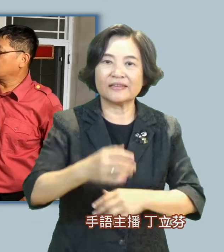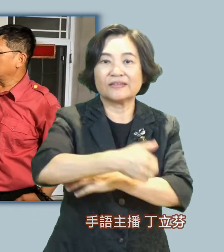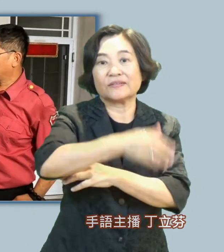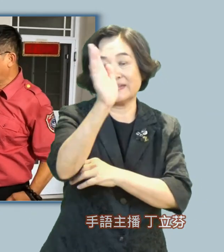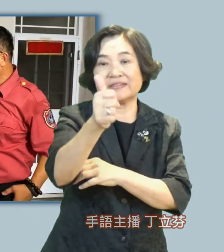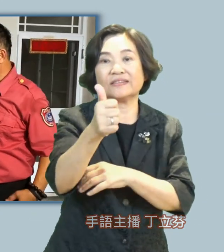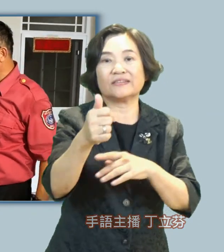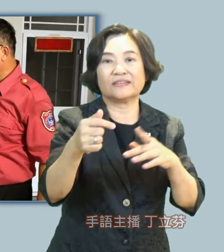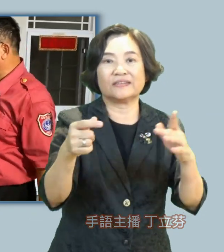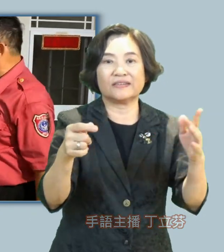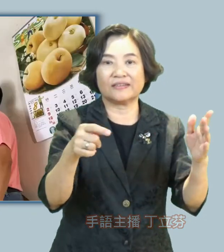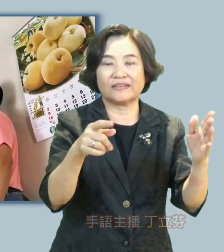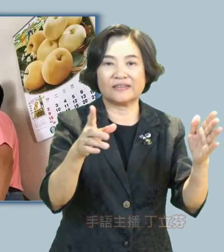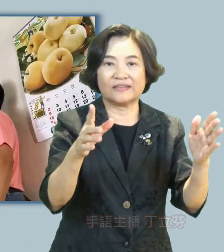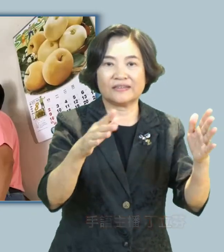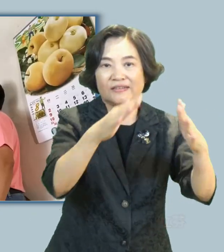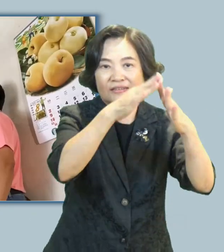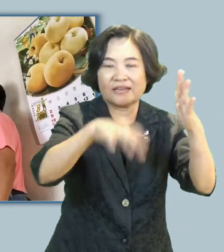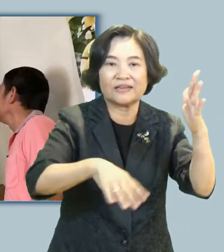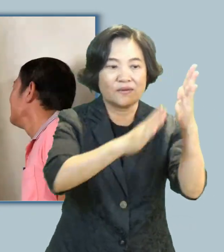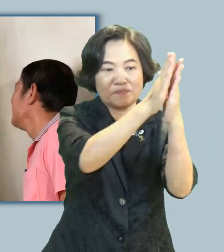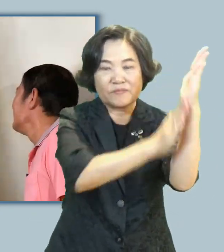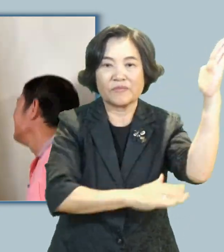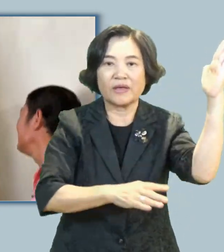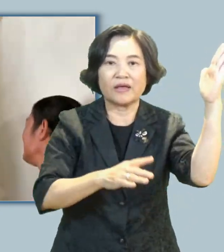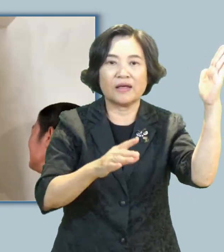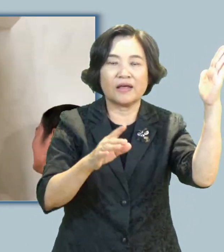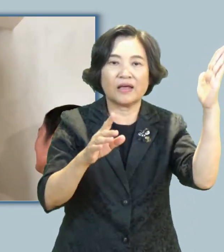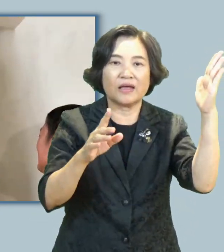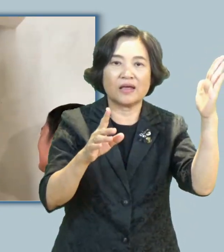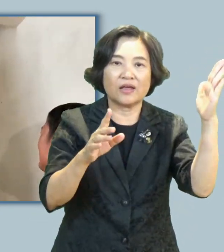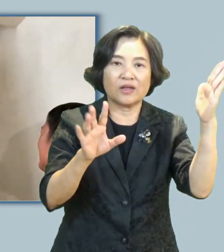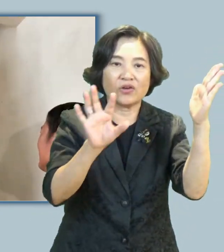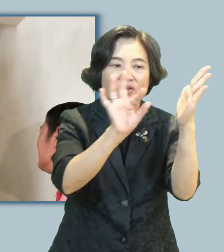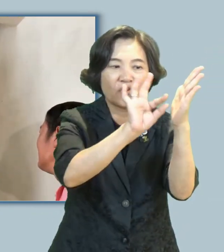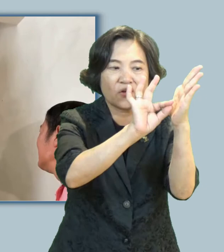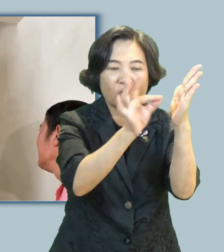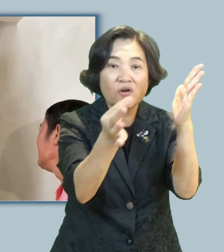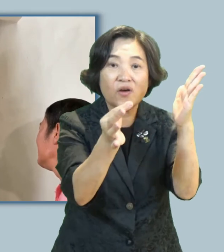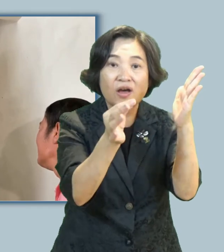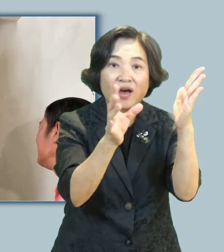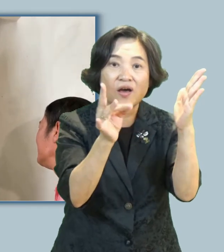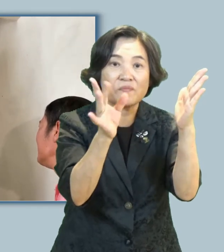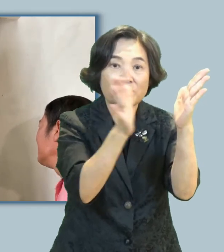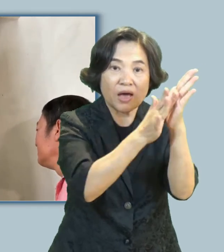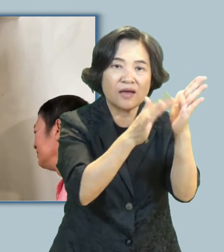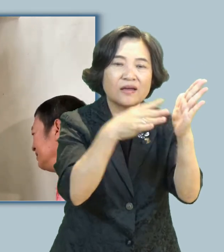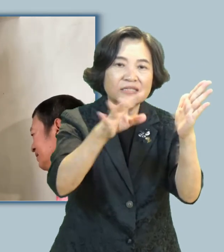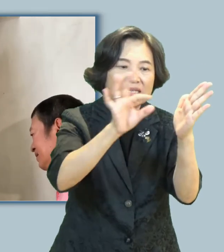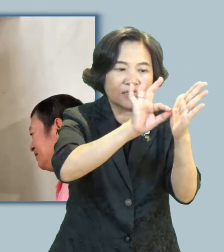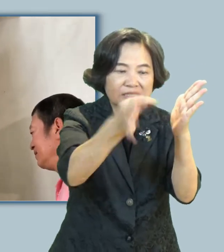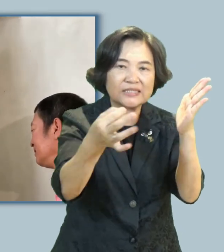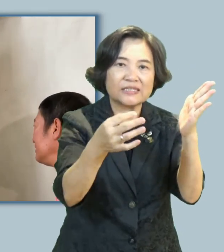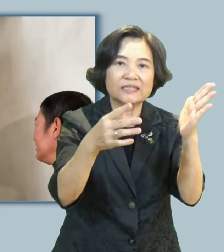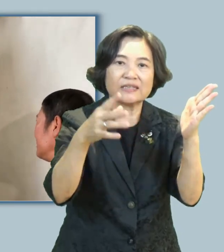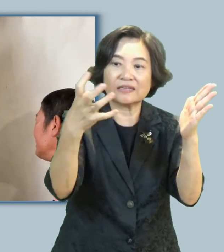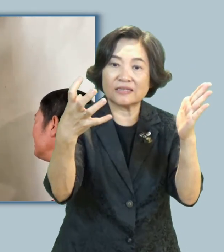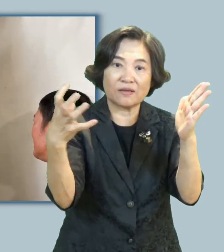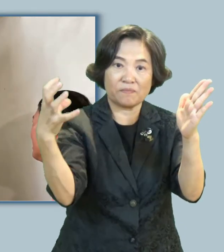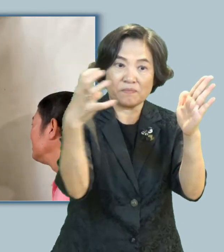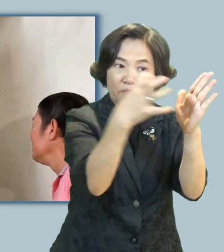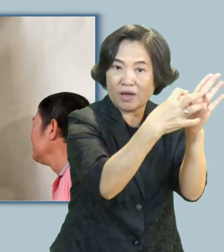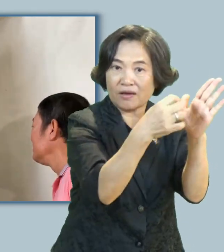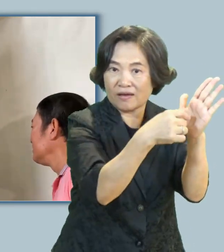这个村民，我们乡长就非常非常简便哈，啊。我们现在住宿界非常非常的简便，啊，所